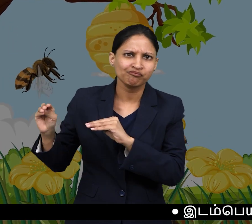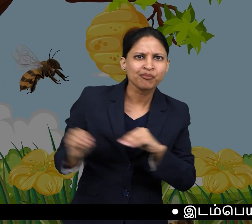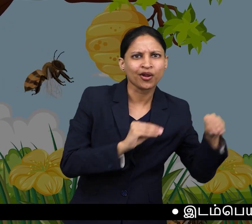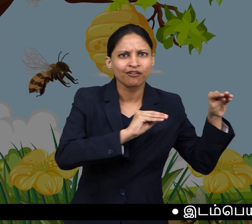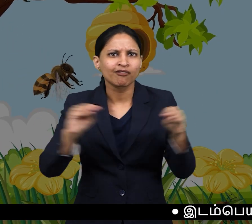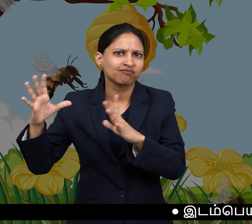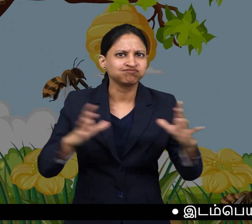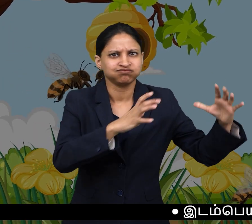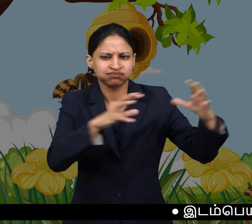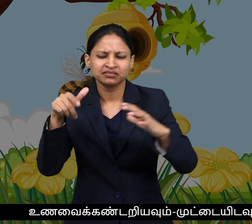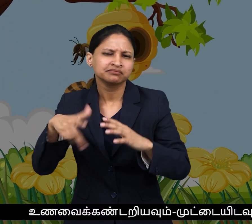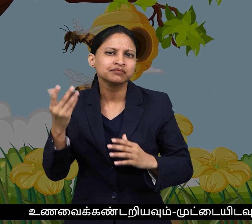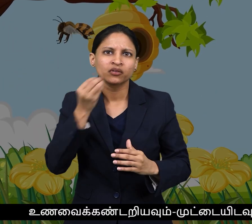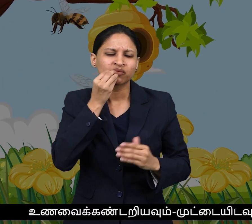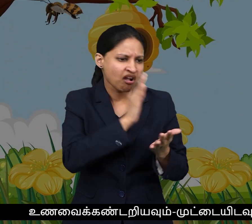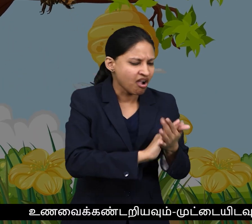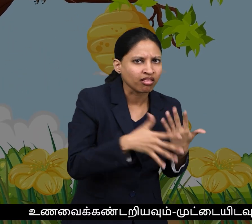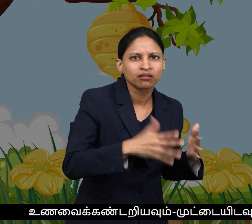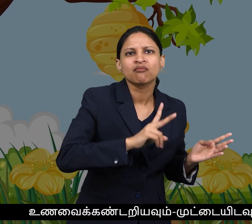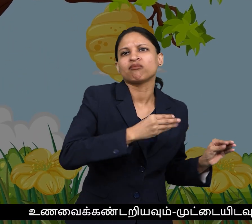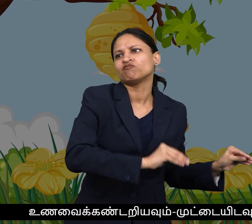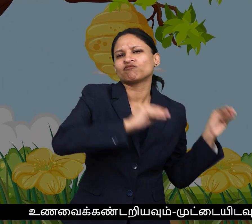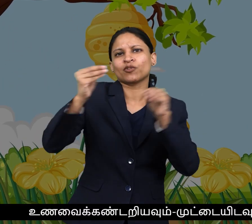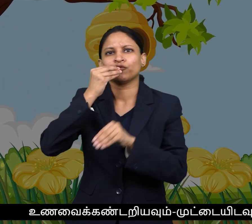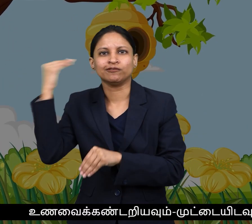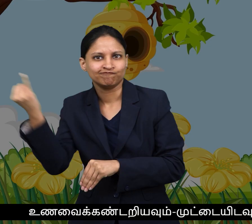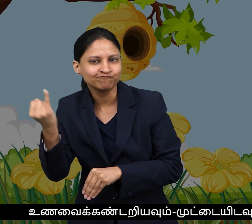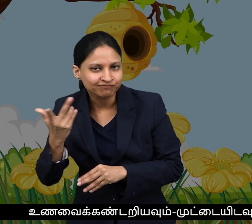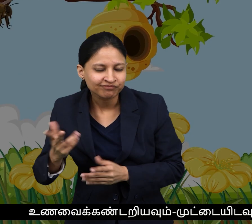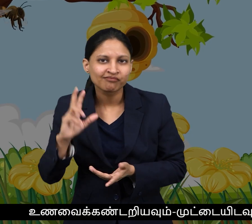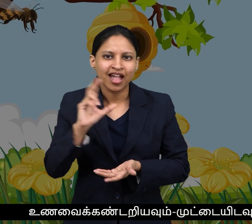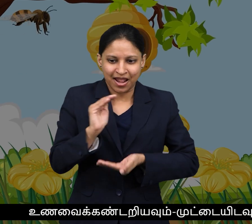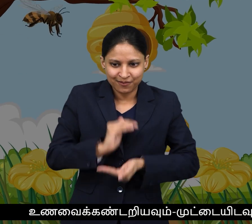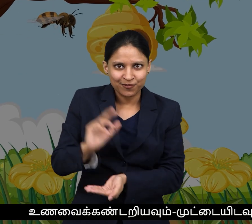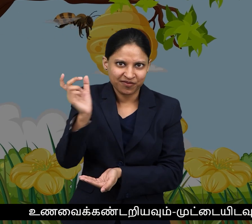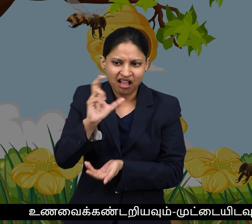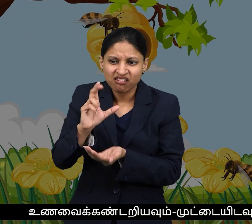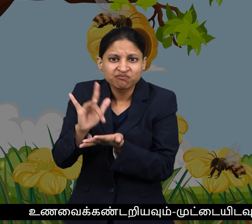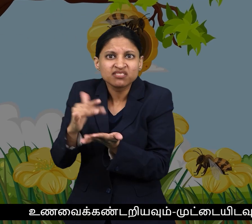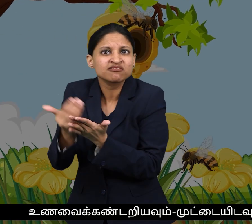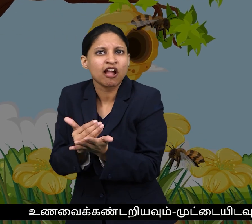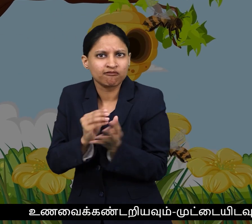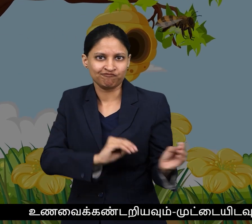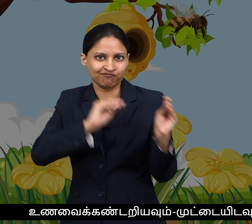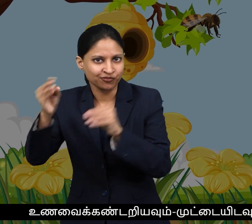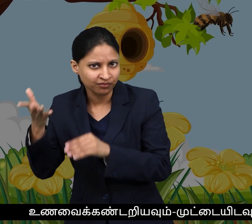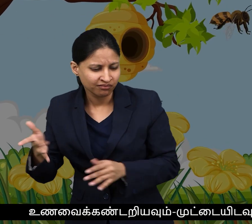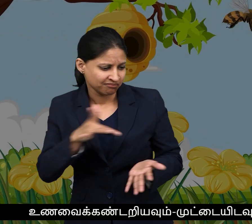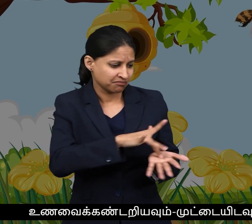இடம்பெயரும் பறவைகள் உணவை கண்டறியவும், முட்டையிடவும், வெப்பம் அல்லது குளிரிலிருந்து தப்பிக்கவும்.